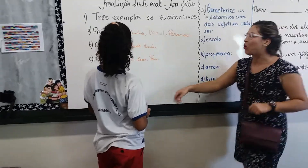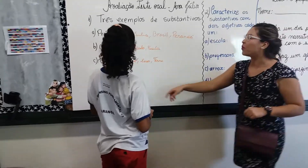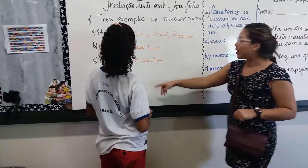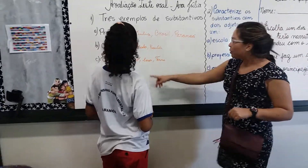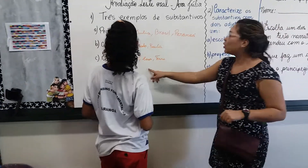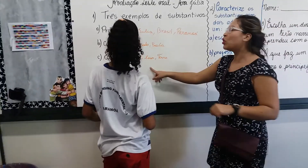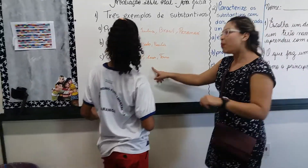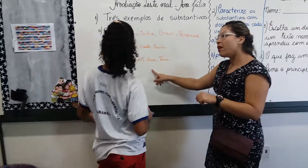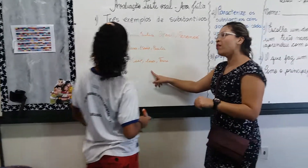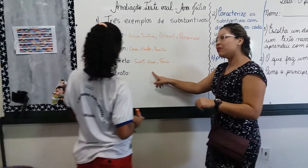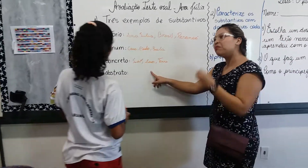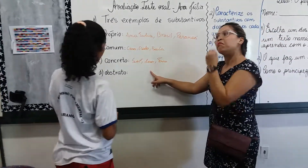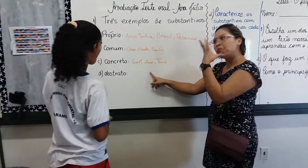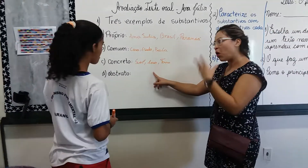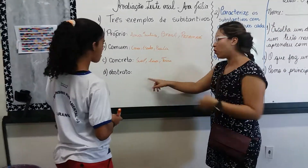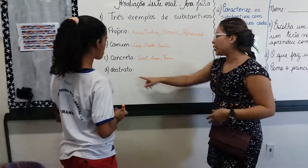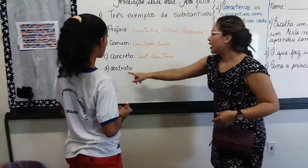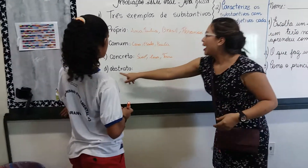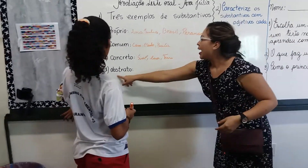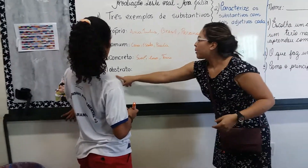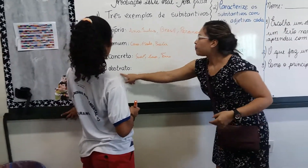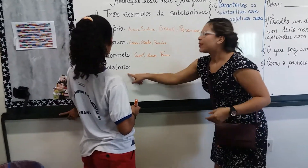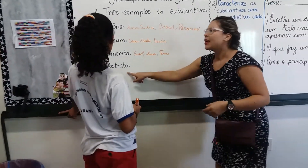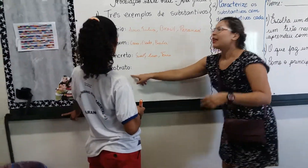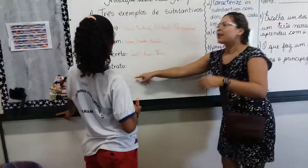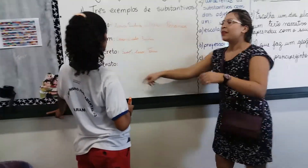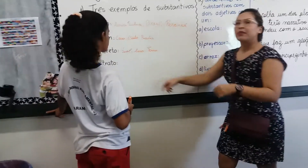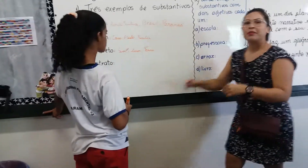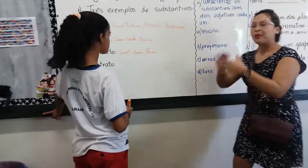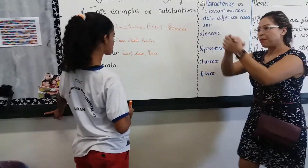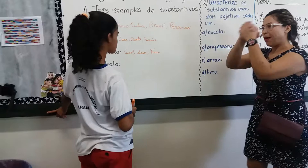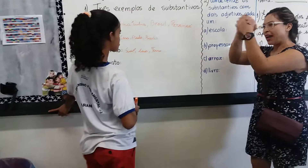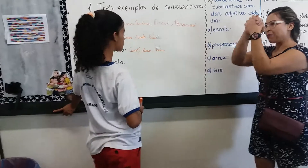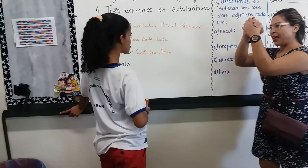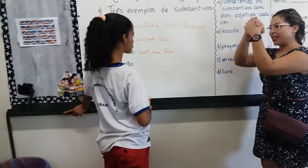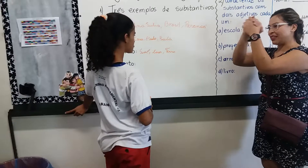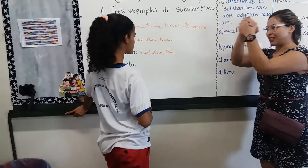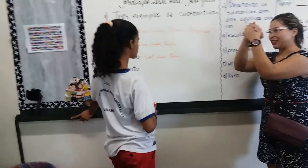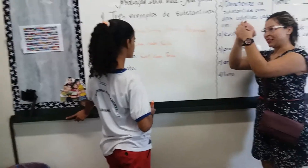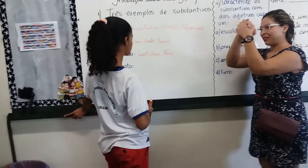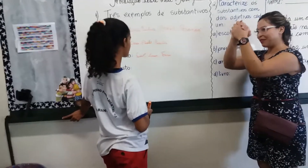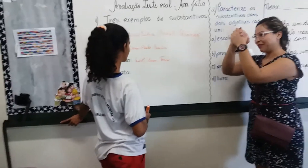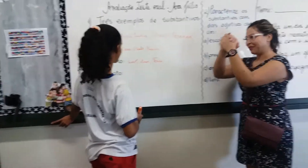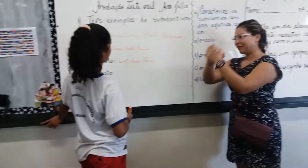entendeu. Muito bom. Ótimo, parabéns. Dá os parabéns. Eu... Parabéns. Isso.